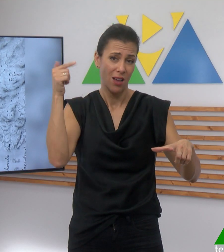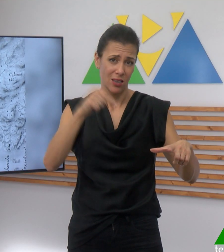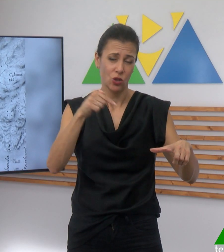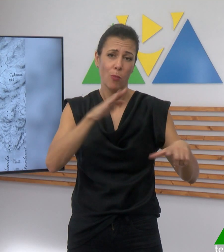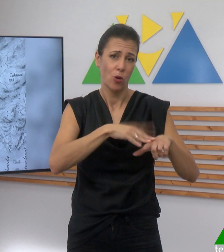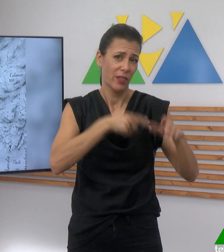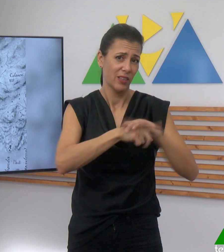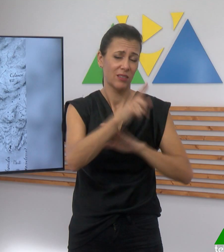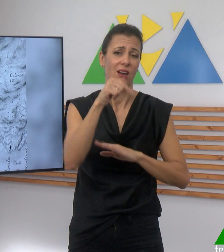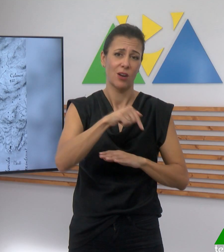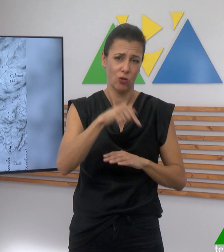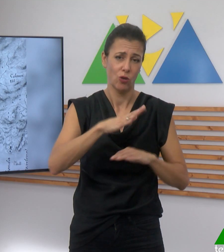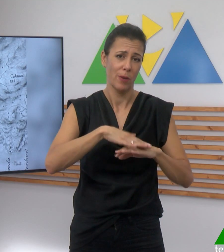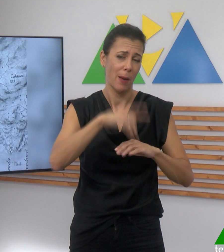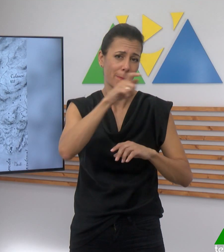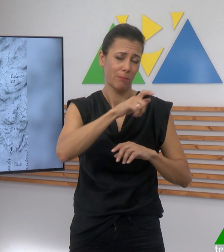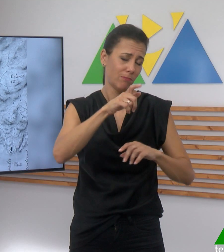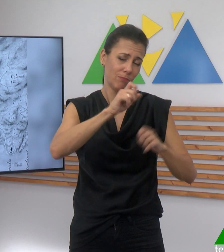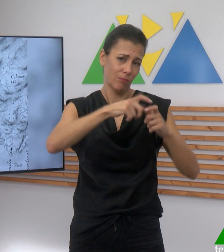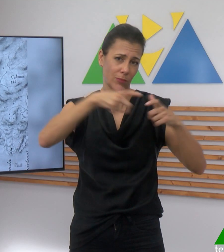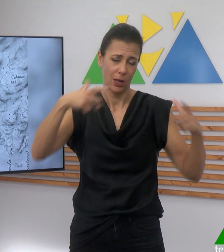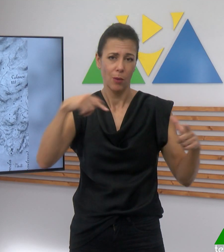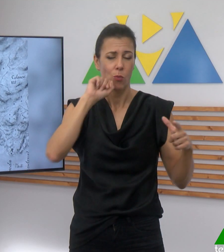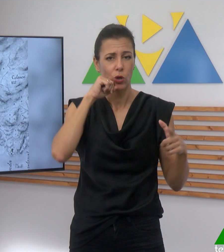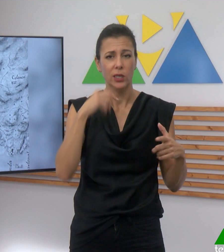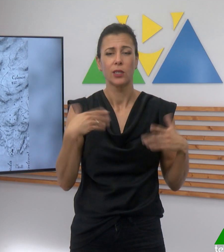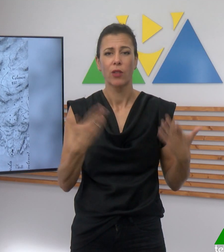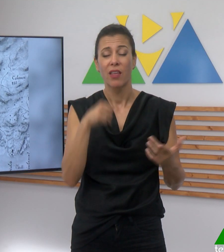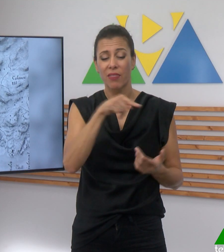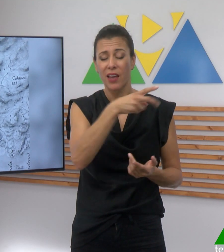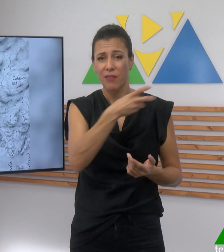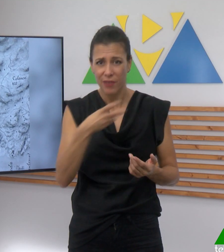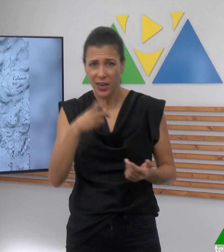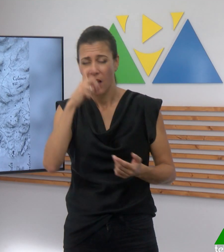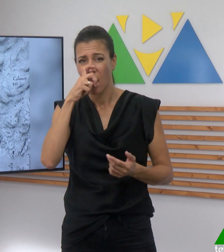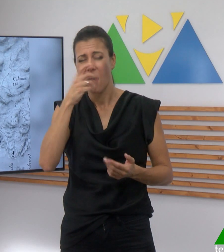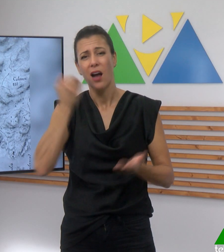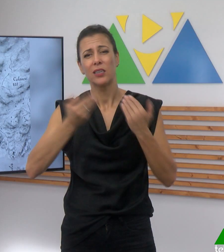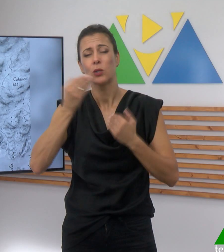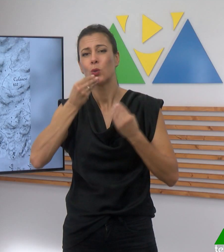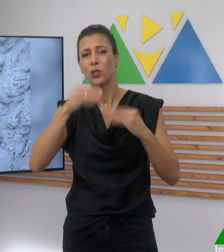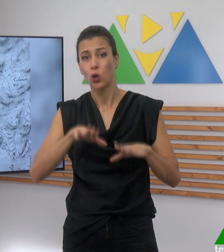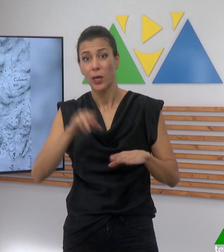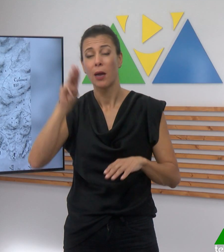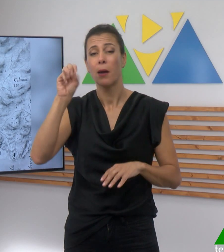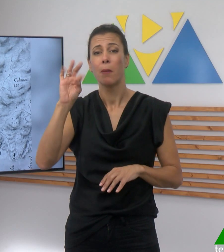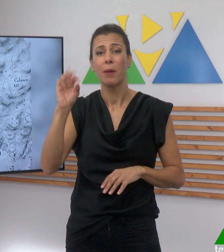poblacional de motril de ahí viene la antigua historia de que patura anterior a la motriz